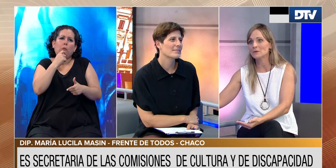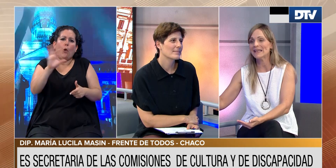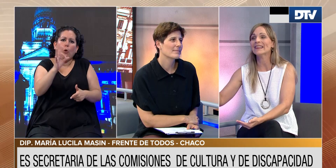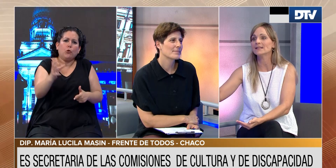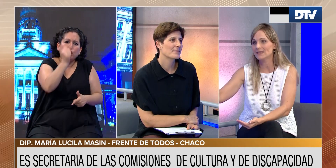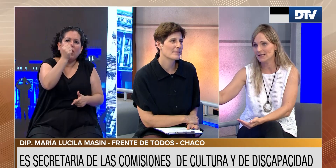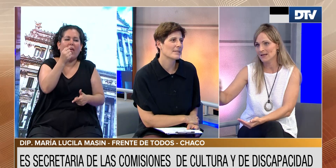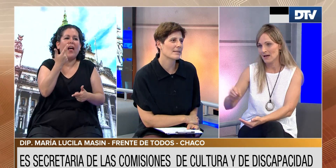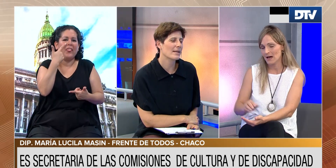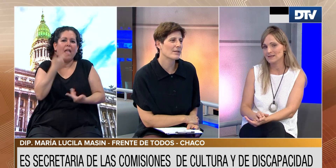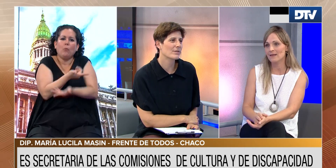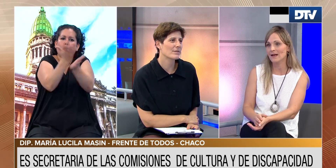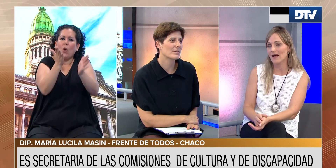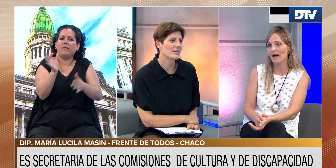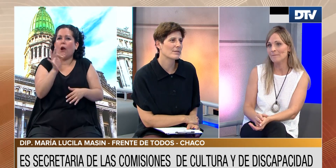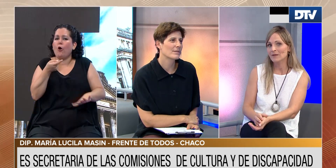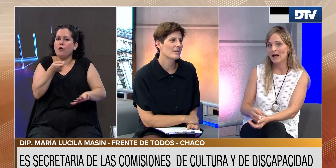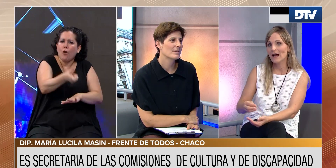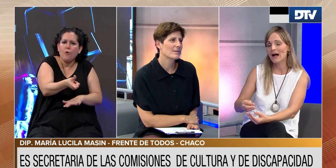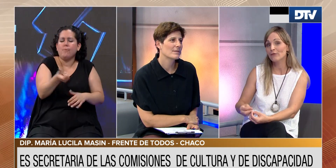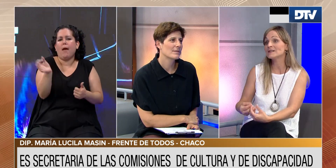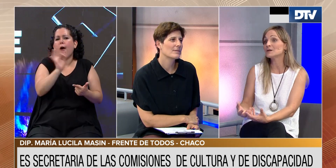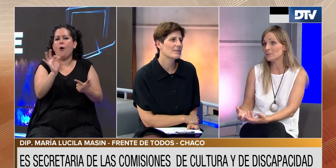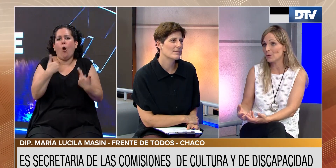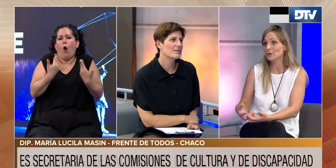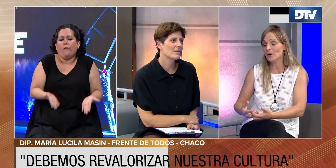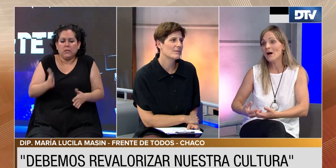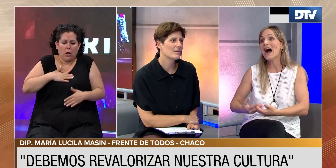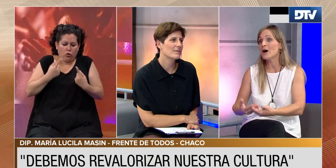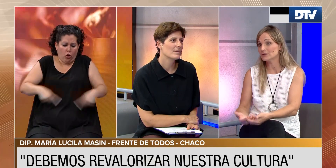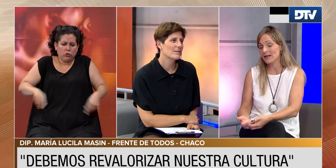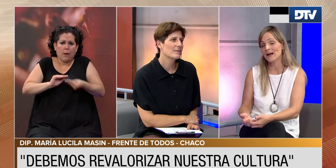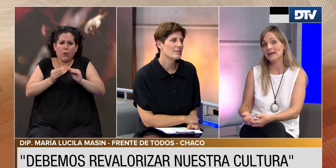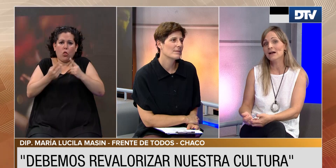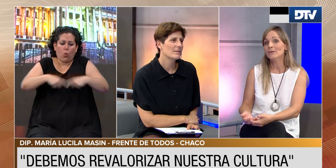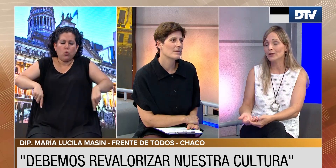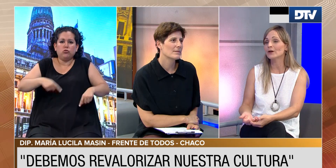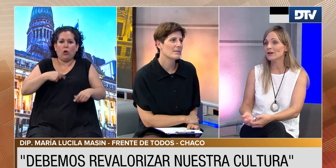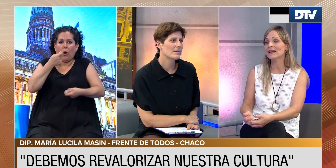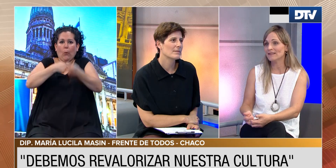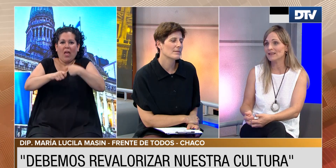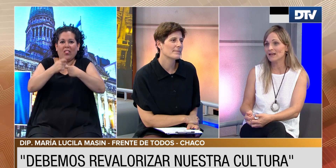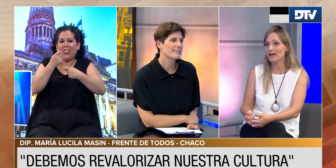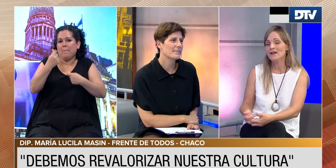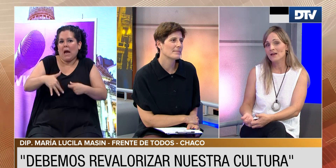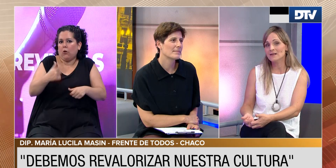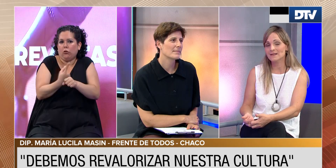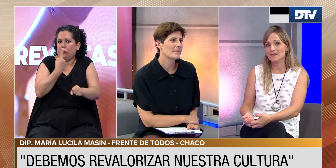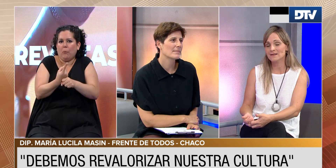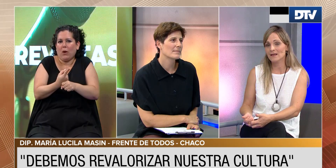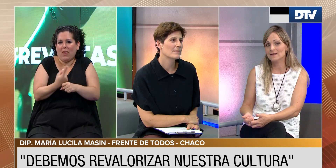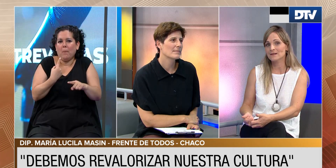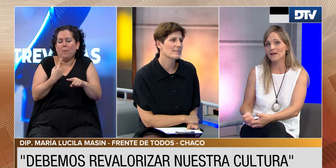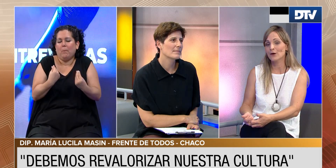la posibilidad de acceder a ofrecer su producto a otra escala. Bueno, creo que el arte indígena